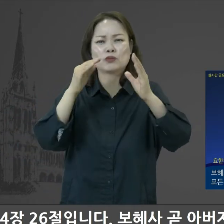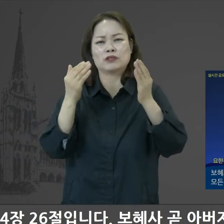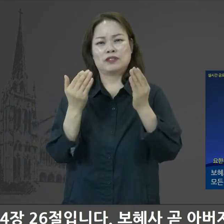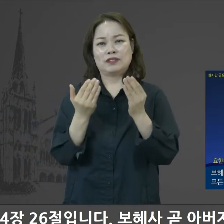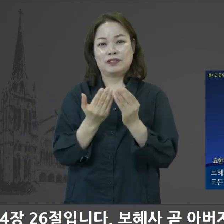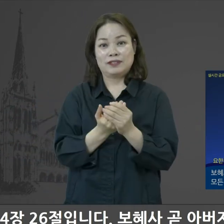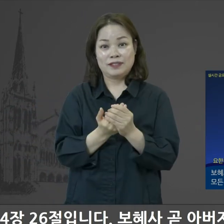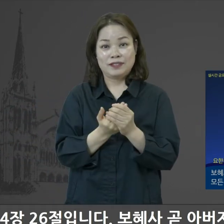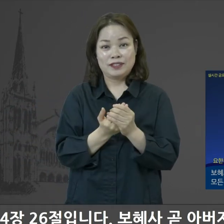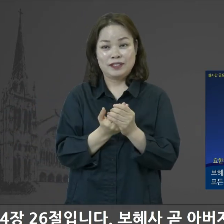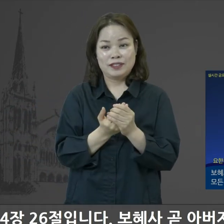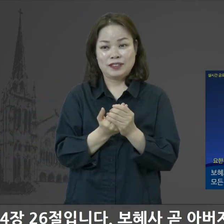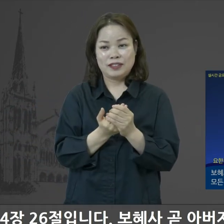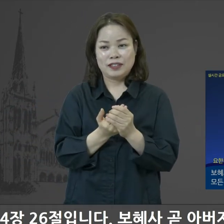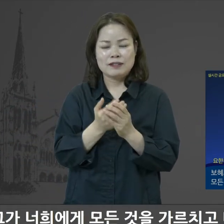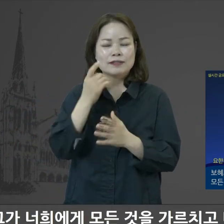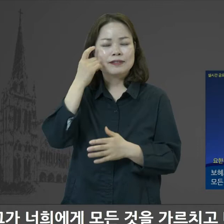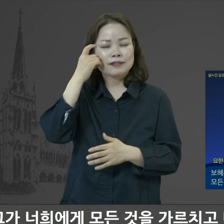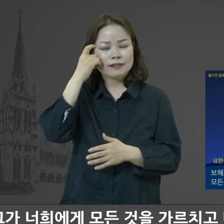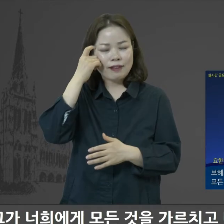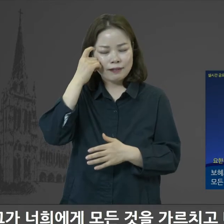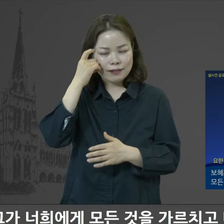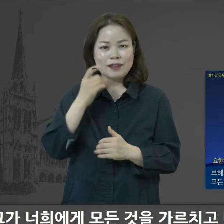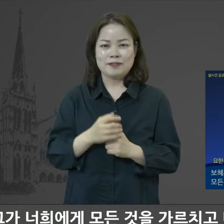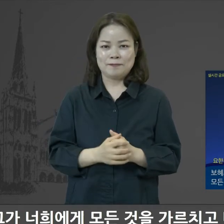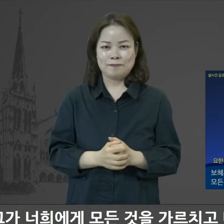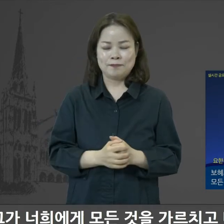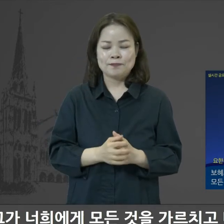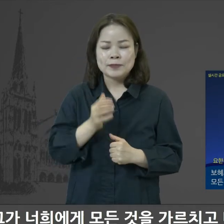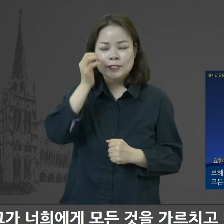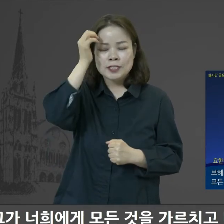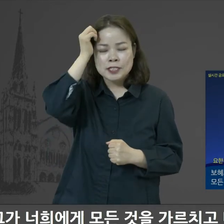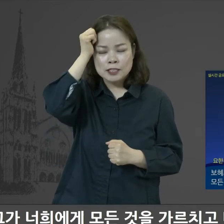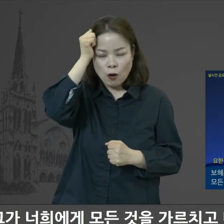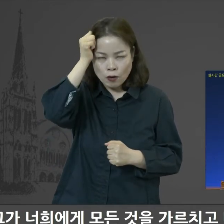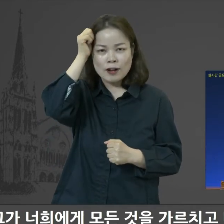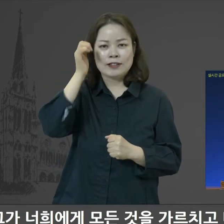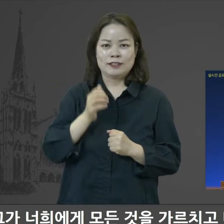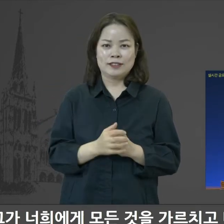것을 생각나게 하리라. 기억나게 하리라.